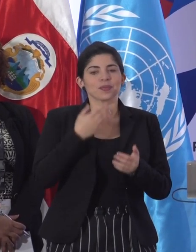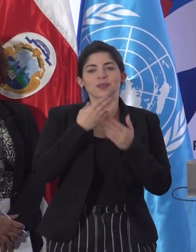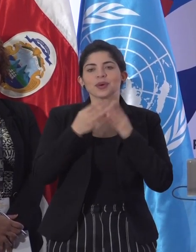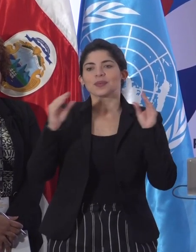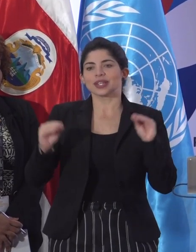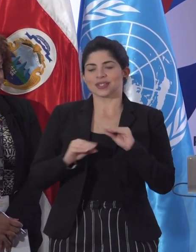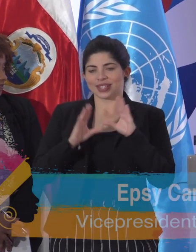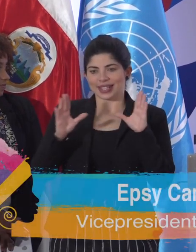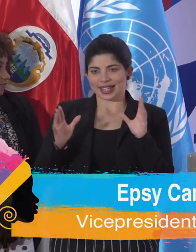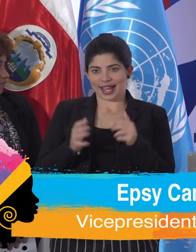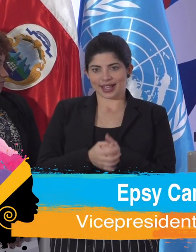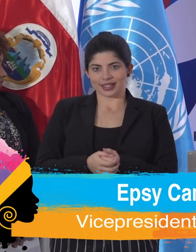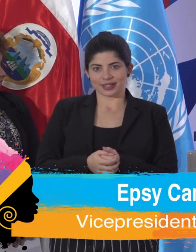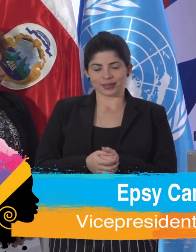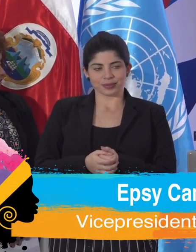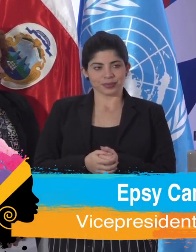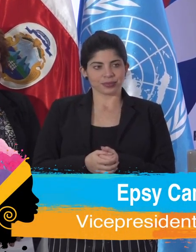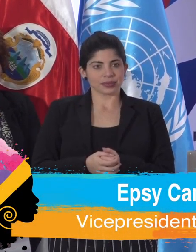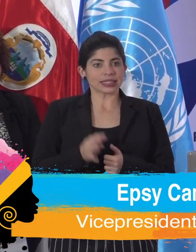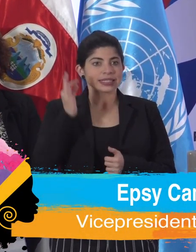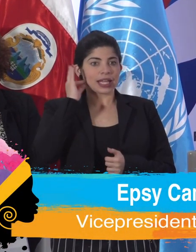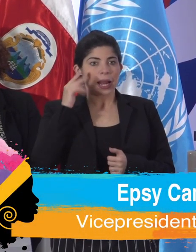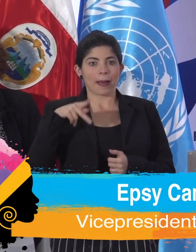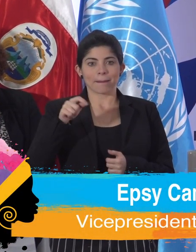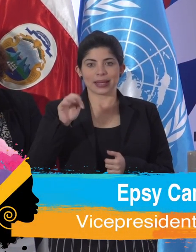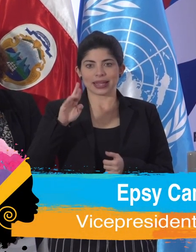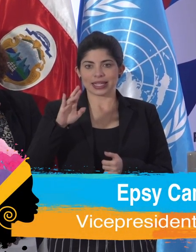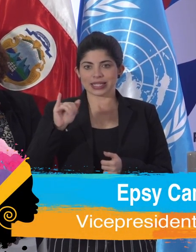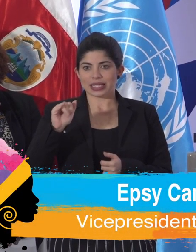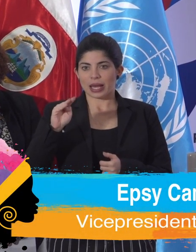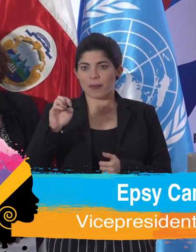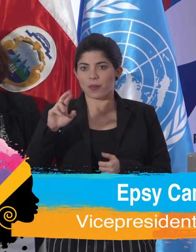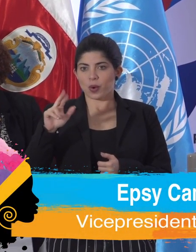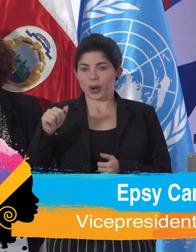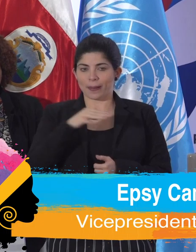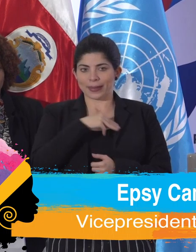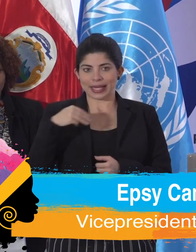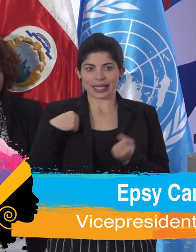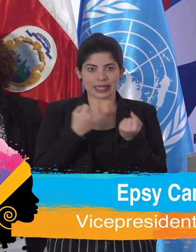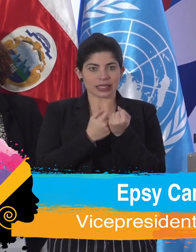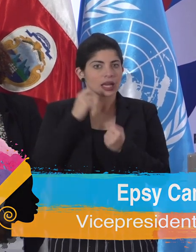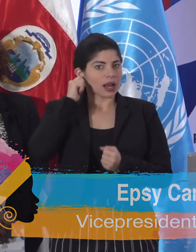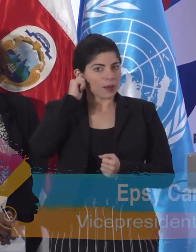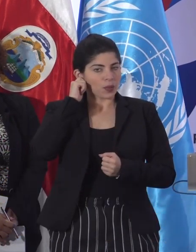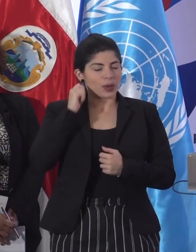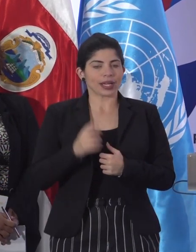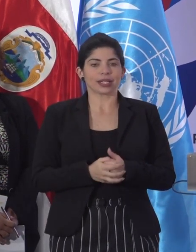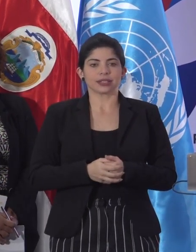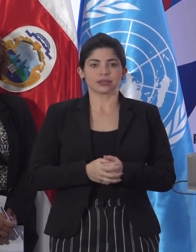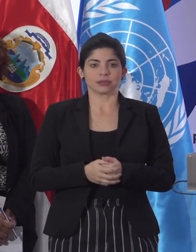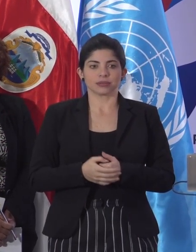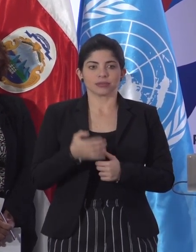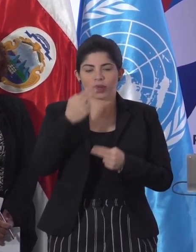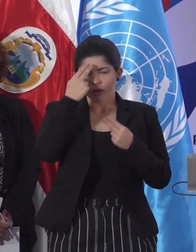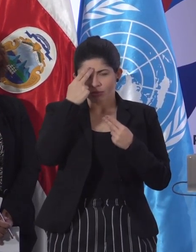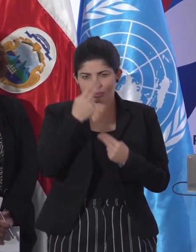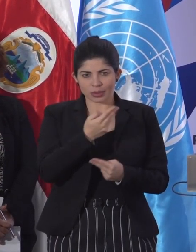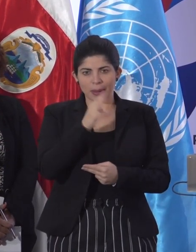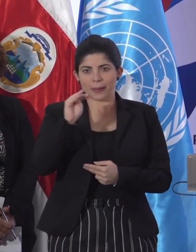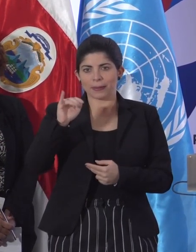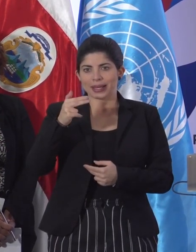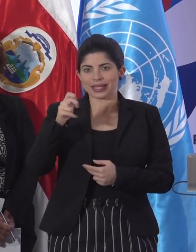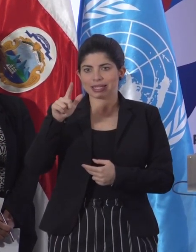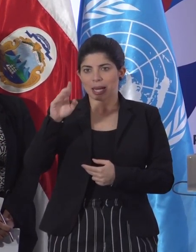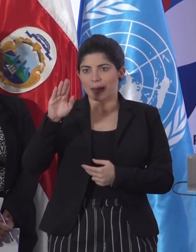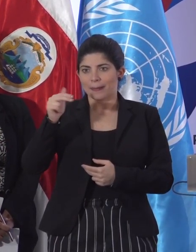Muy buenos días. Señora Patricia Mora Castellanos, ministra de la Condición de la Mujer. Honorable Michelle